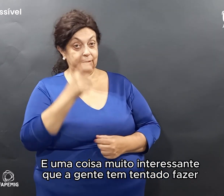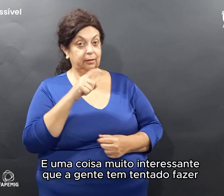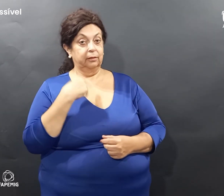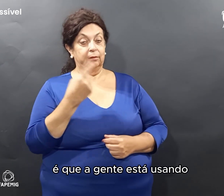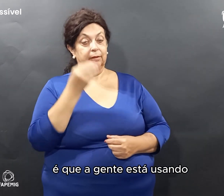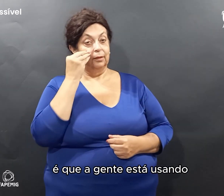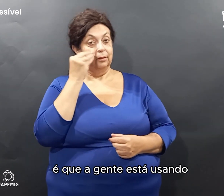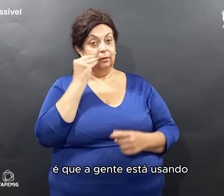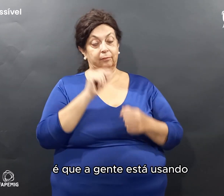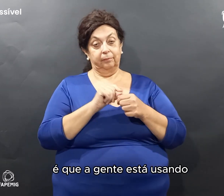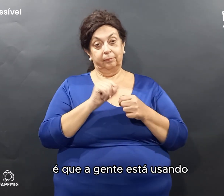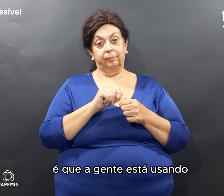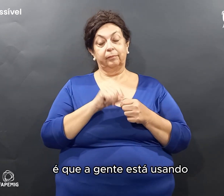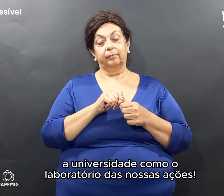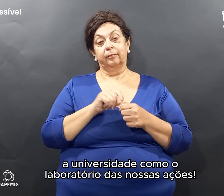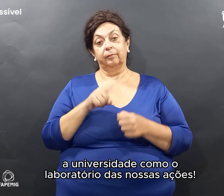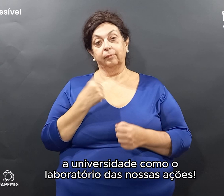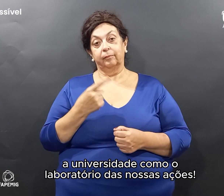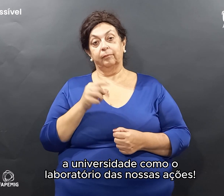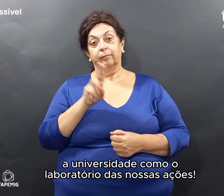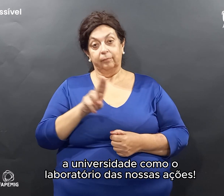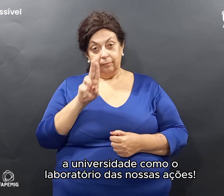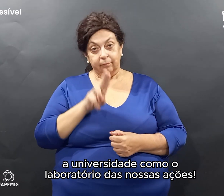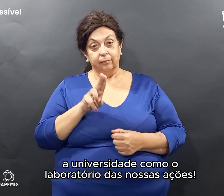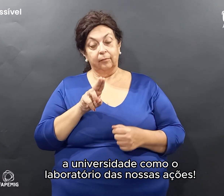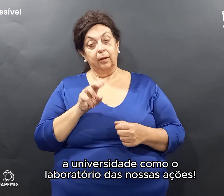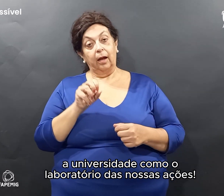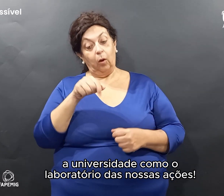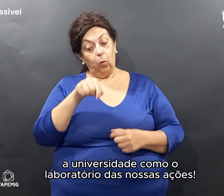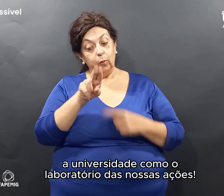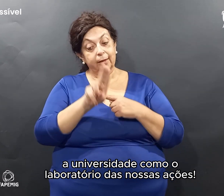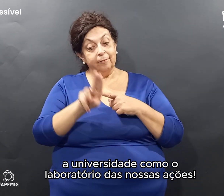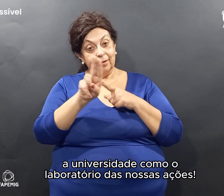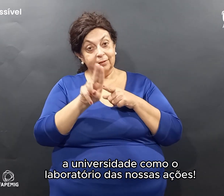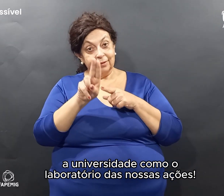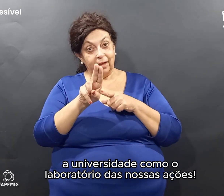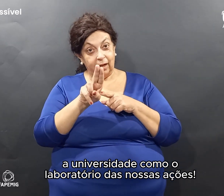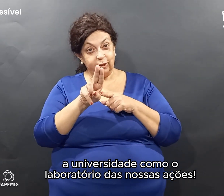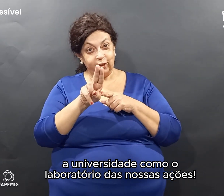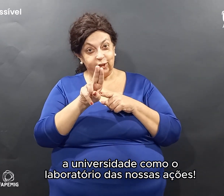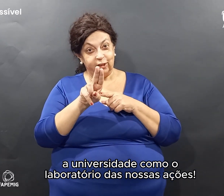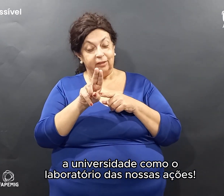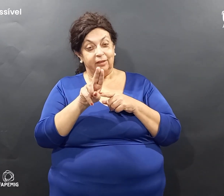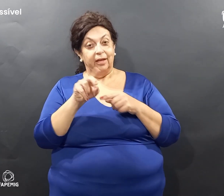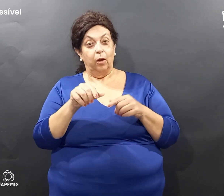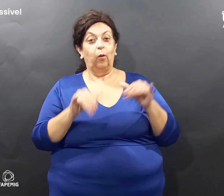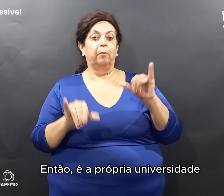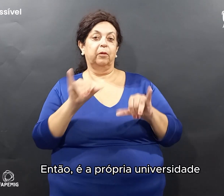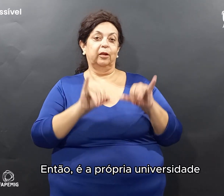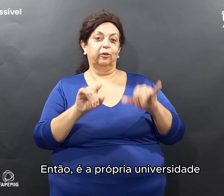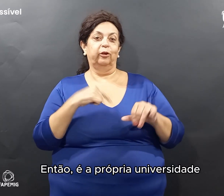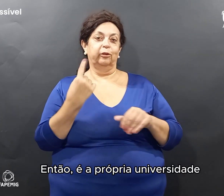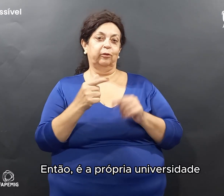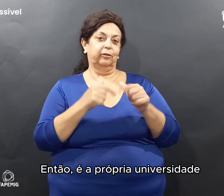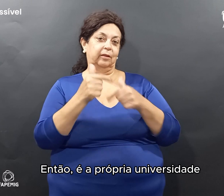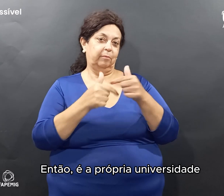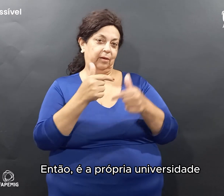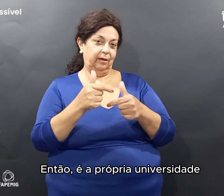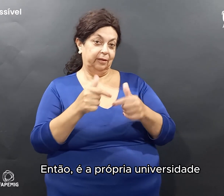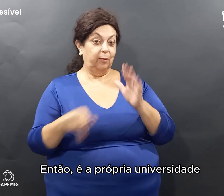fazer é que a gente está usando a universidade como laboratório das nossas ações. Então, é a própria